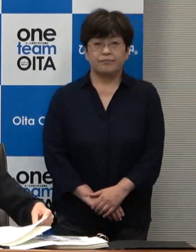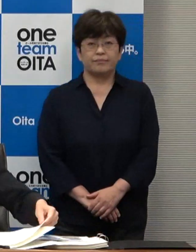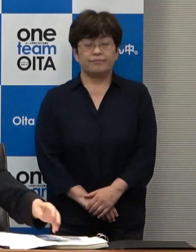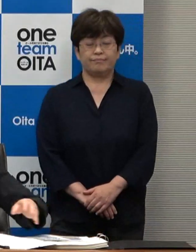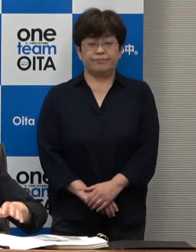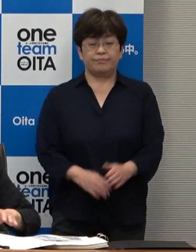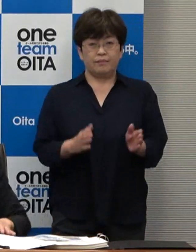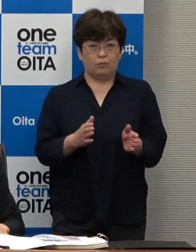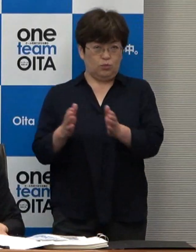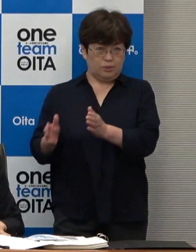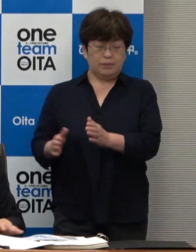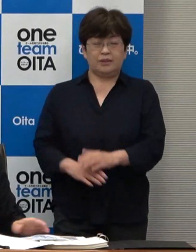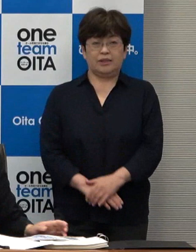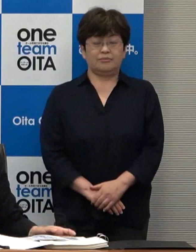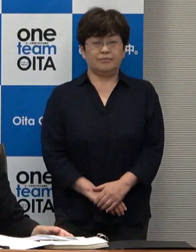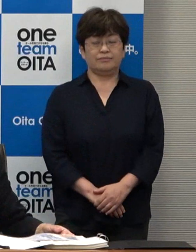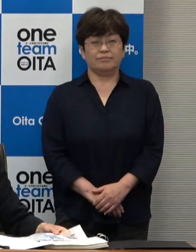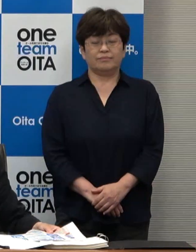続きまして、